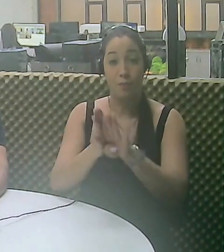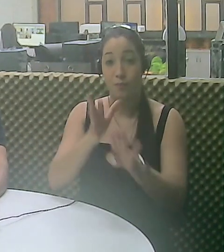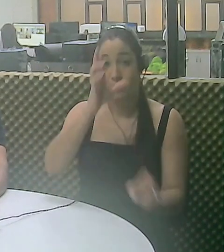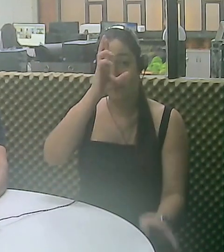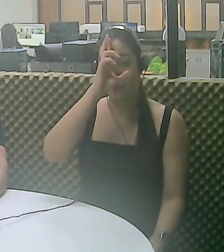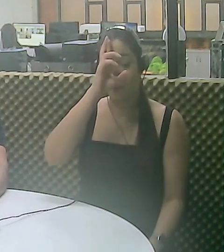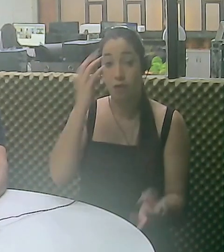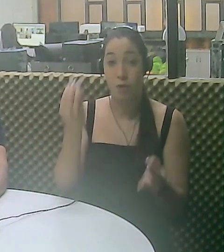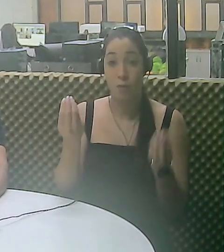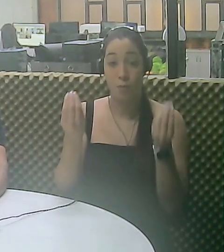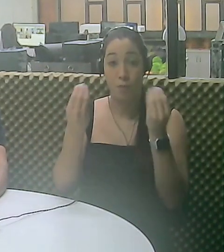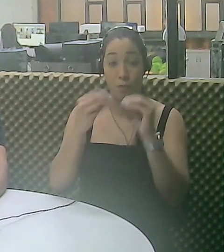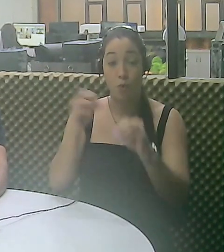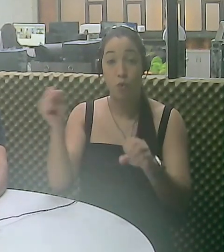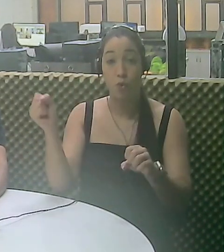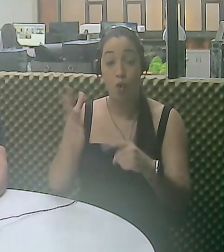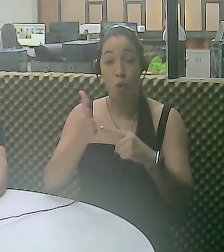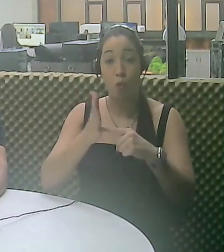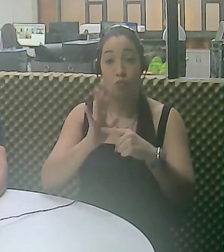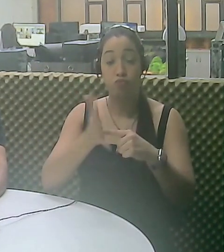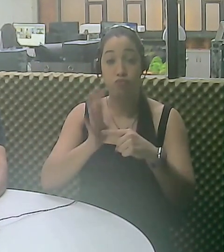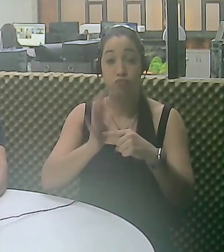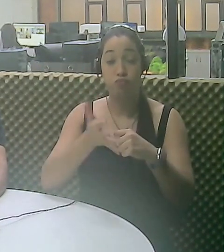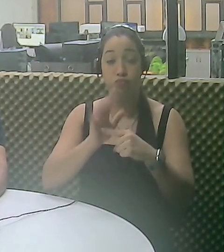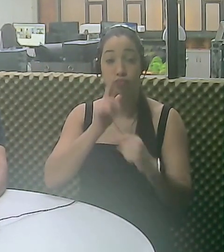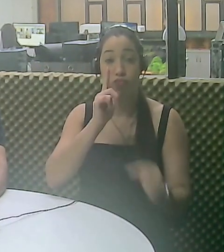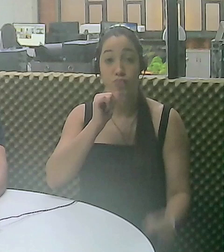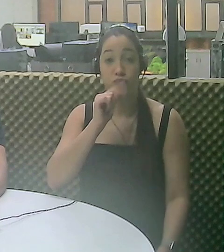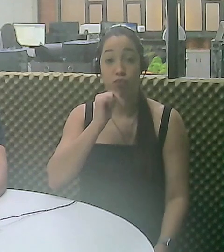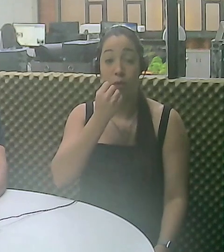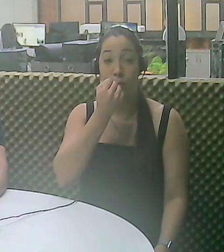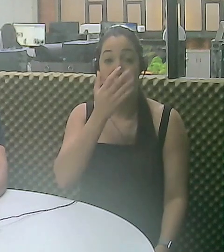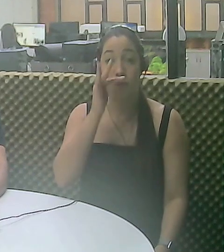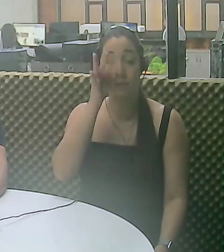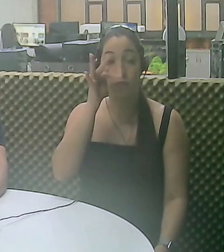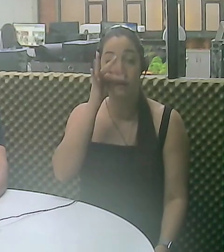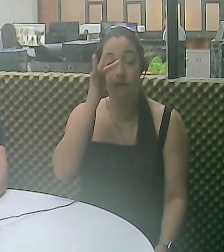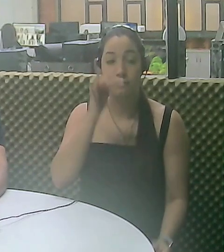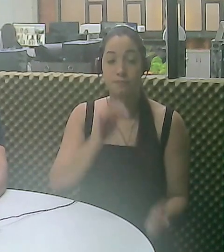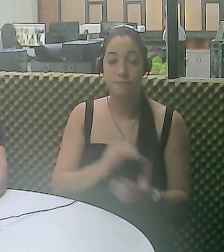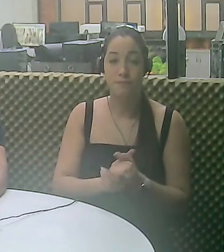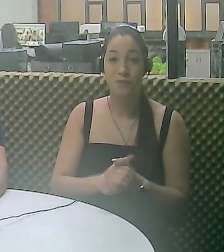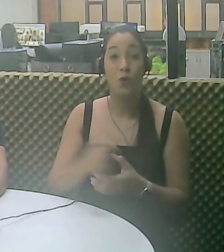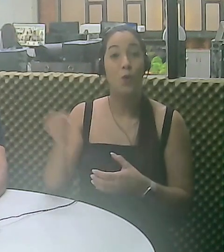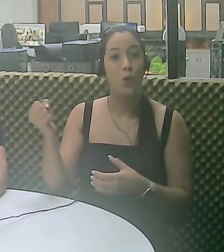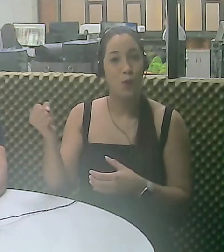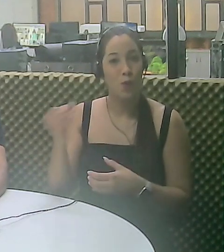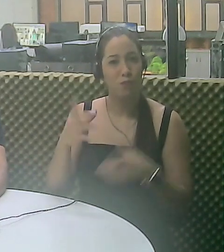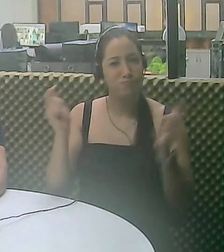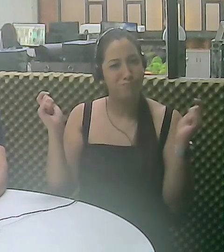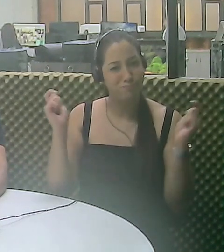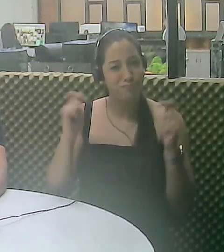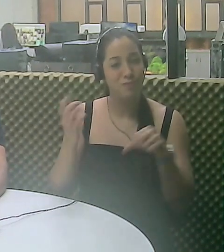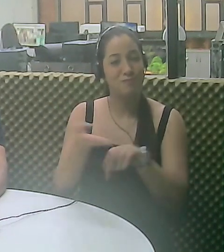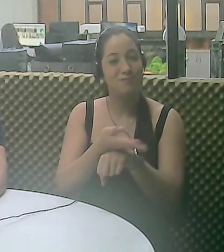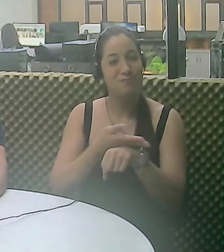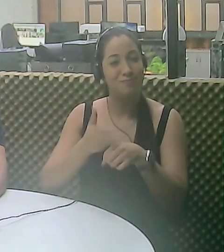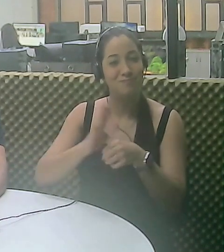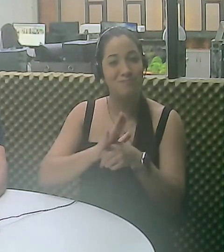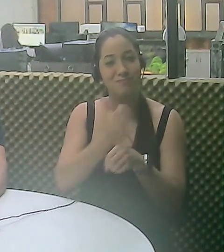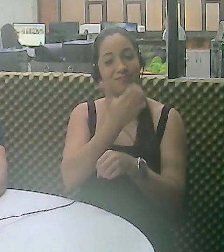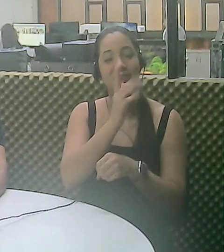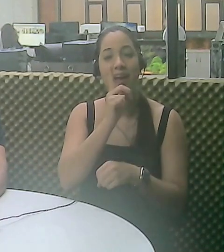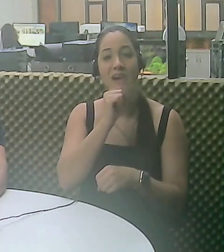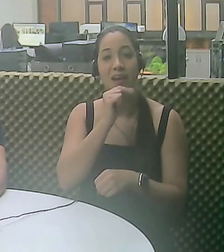a instalação de um novo gerador na estação de tratamento de água Bom Jardim. O novo equipamento garantirá o tratamento de abastecimento